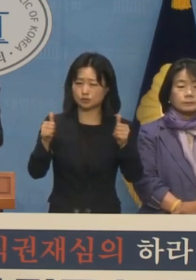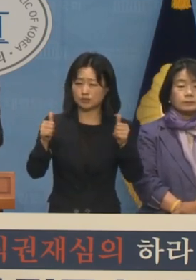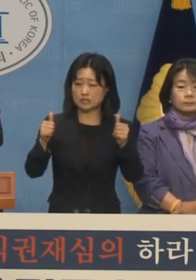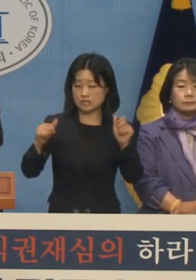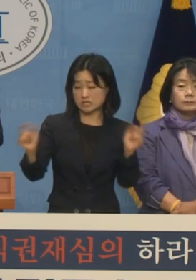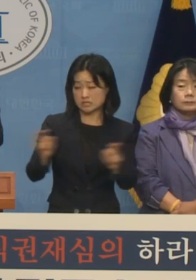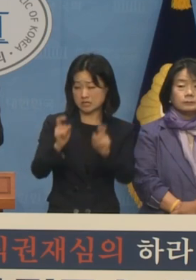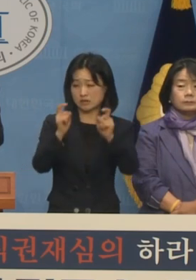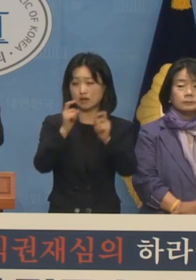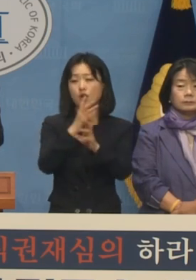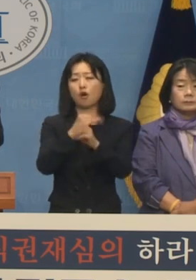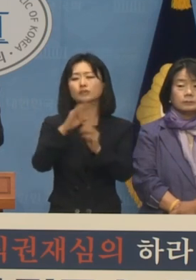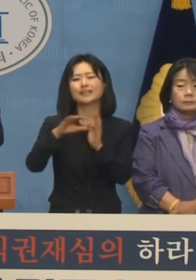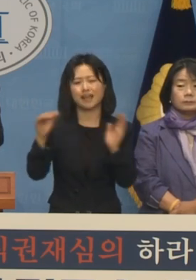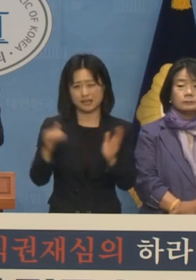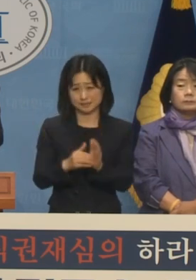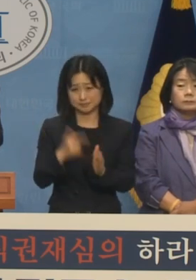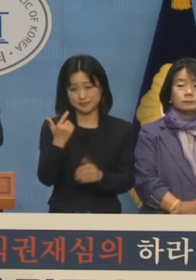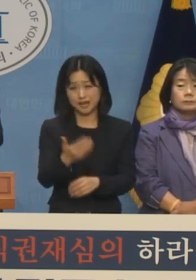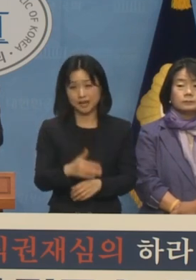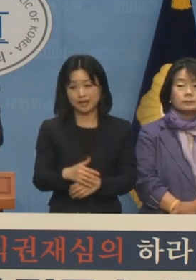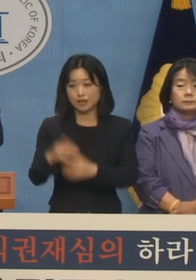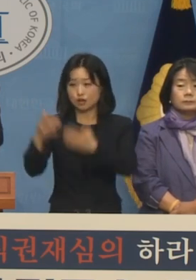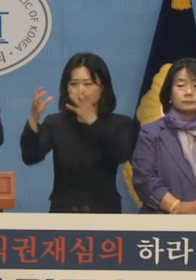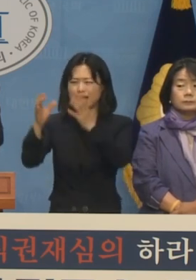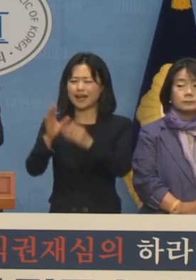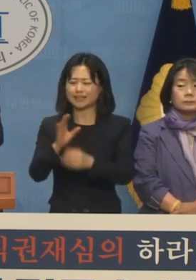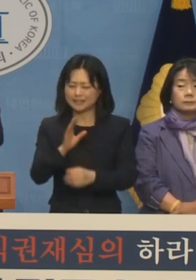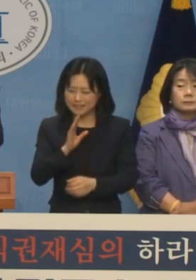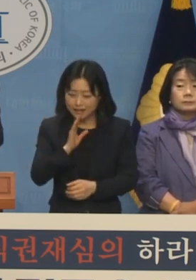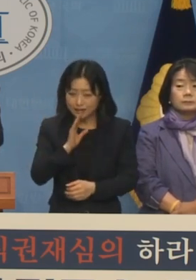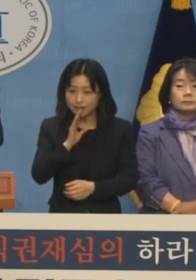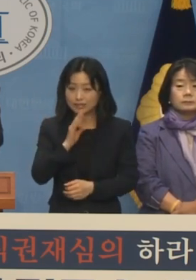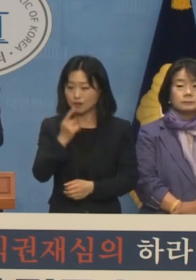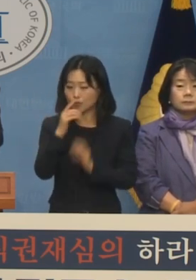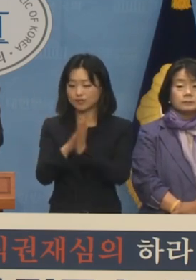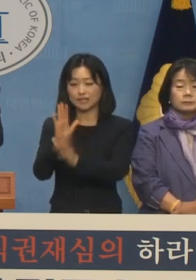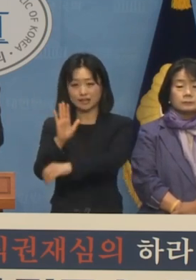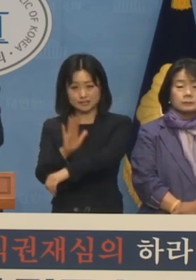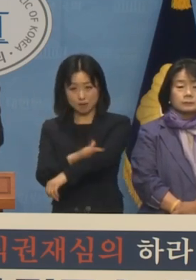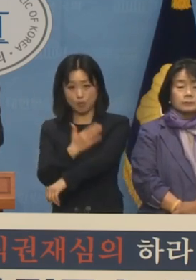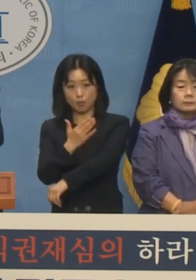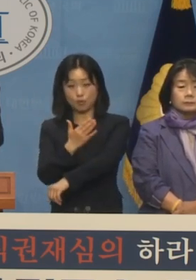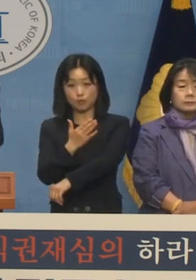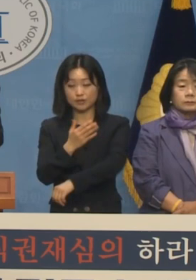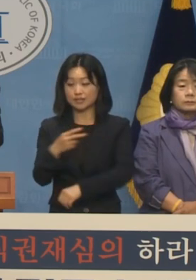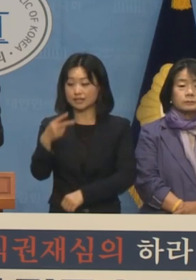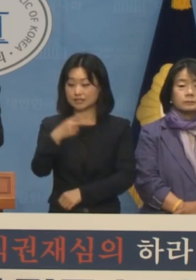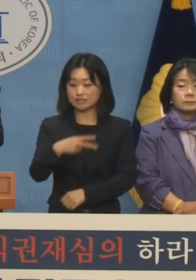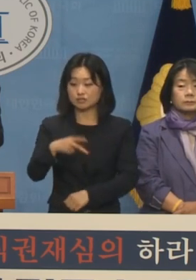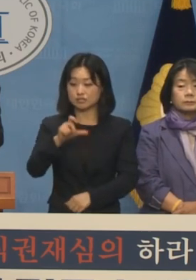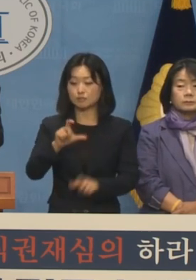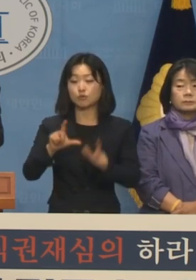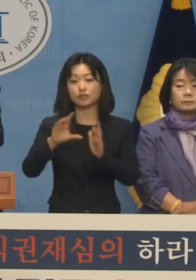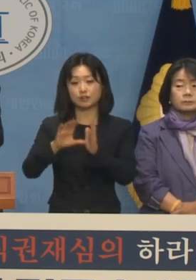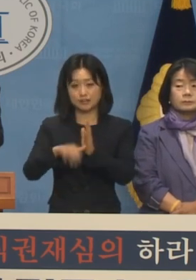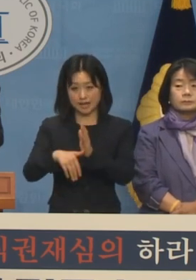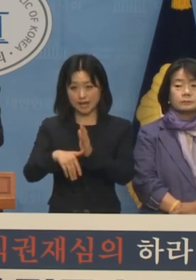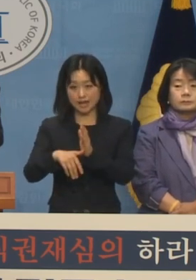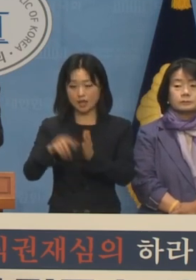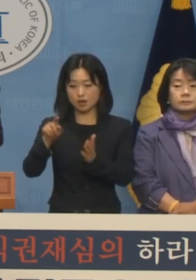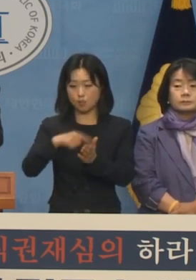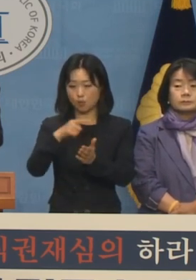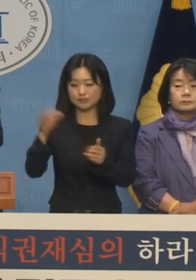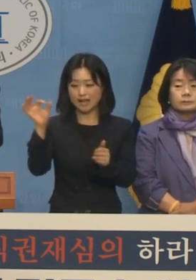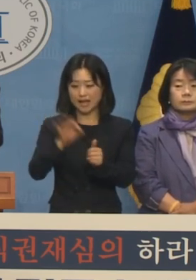됩니까? 국가가 당연히 자기들의 잘못을, 2015년도에 배보상